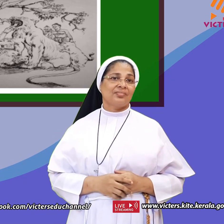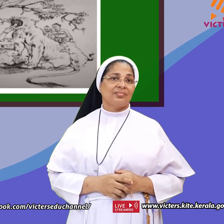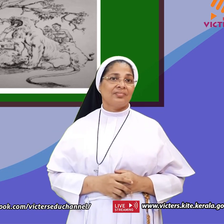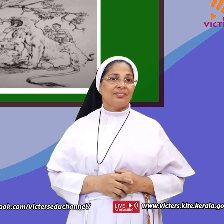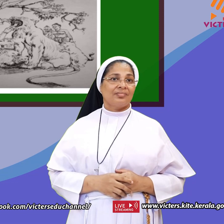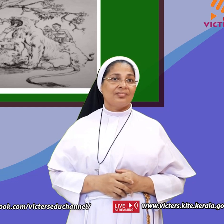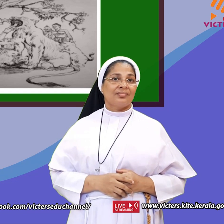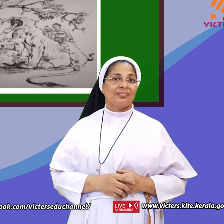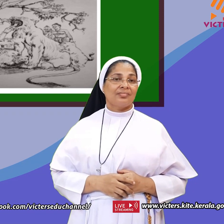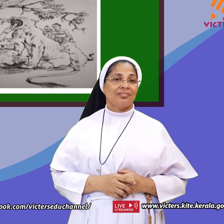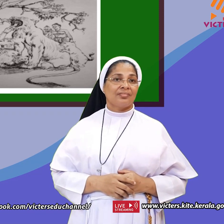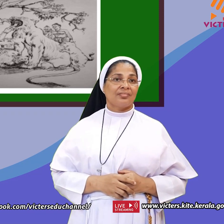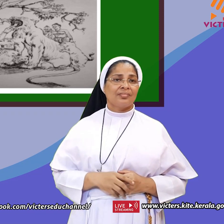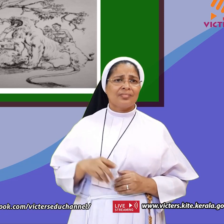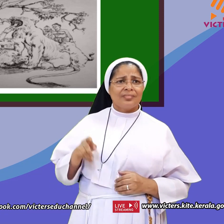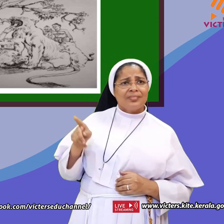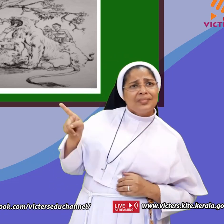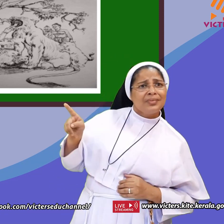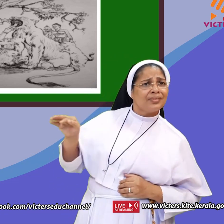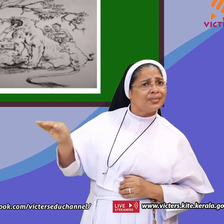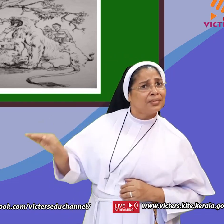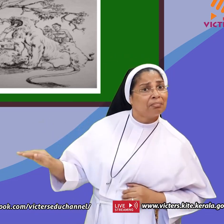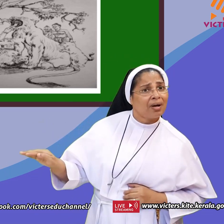ആ ബാലൻ സിംഹക്കുട്ടിയുടെ വായിലെ പല്ലെണ്ണാൻ ശ്രമിക്കുകയാണ്.